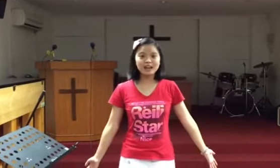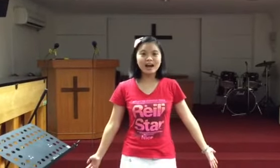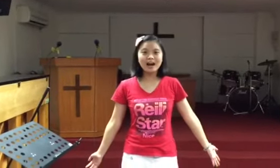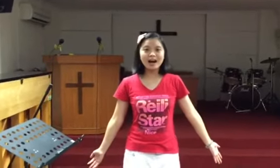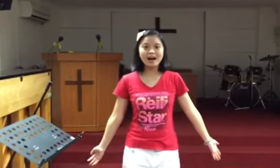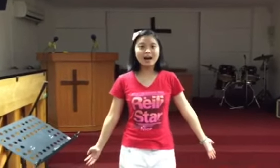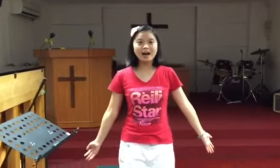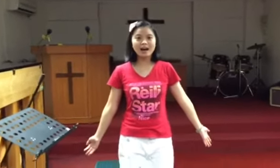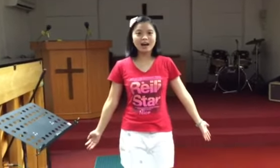-sa,